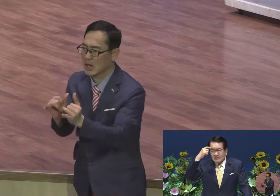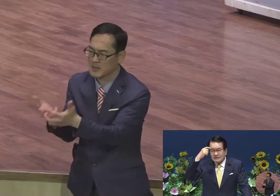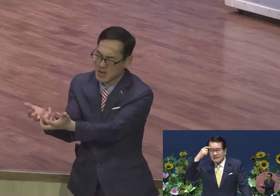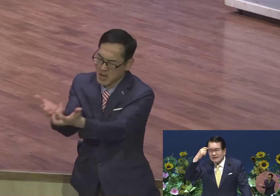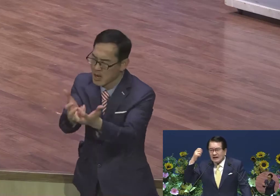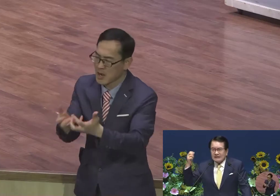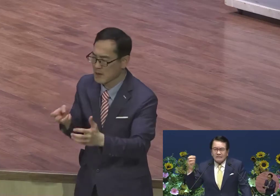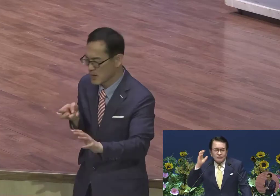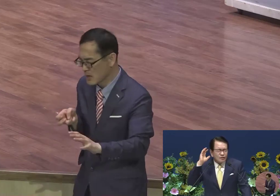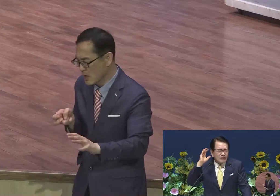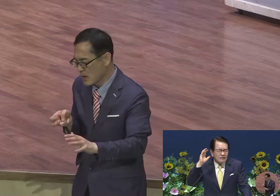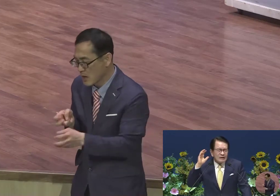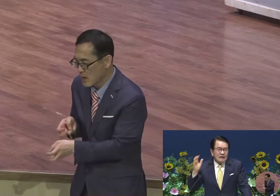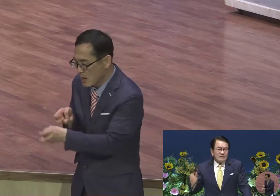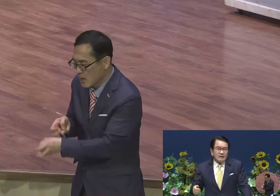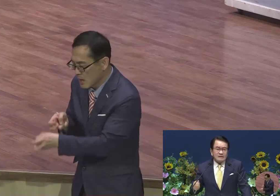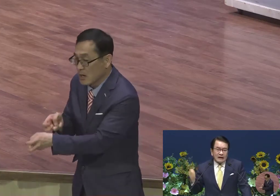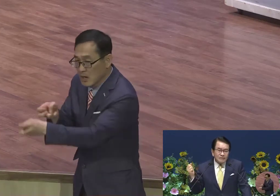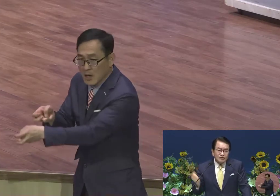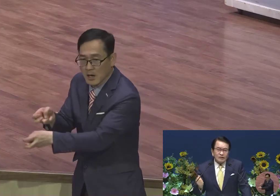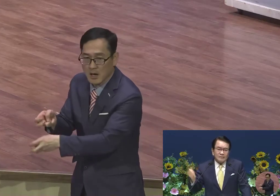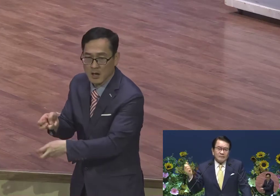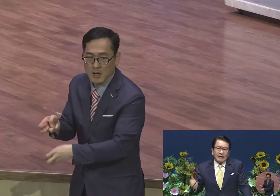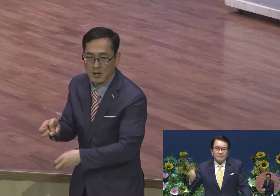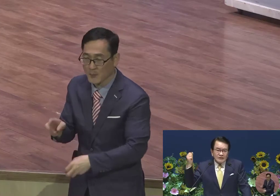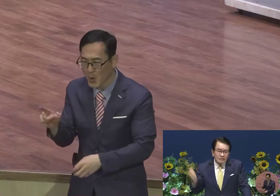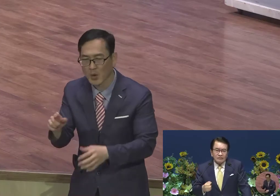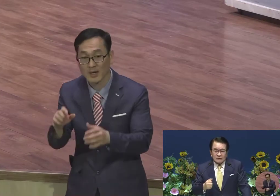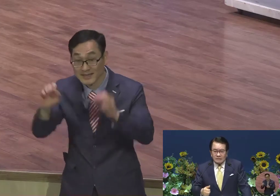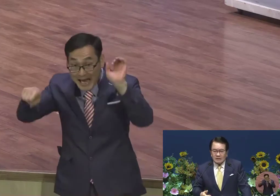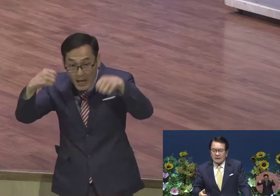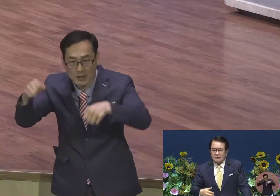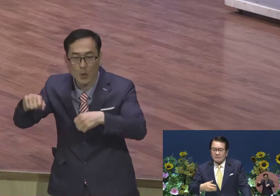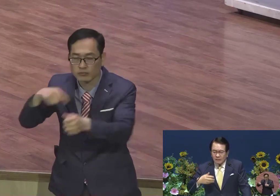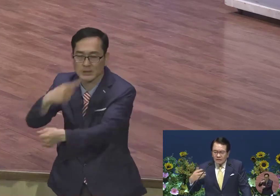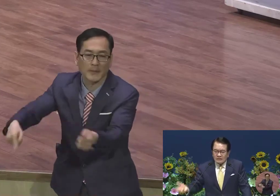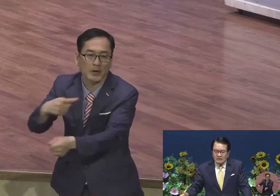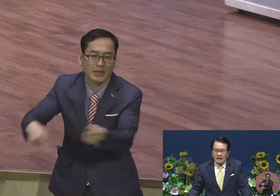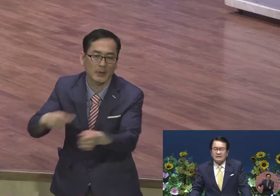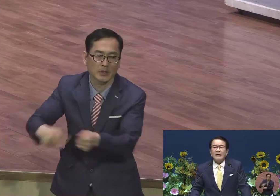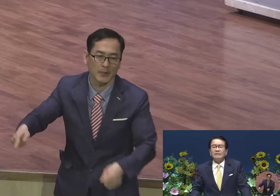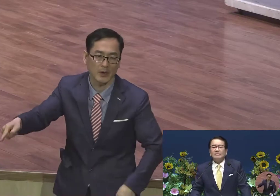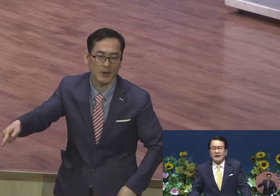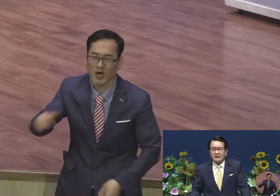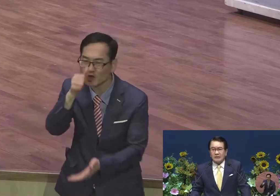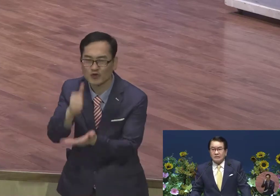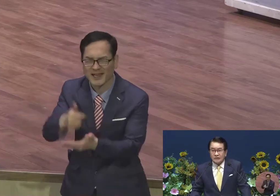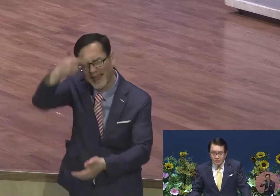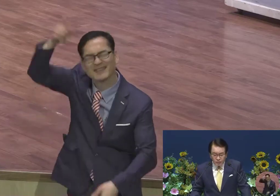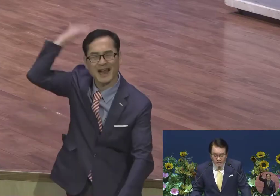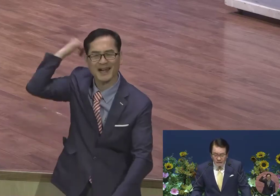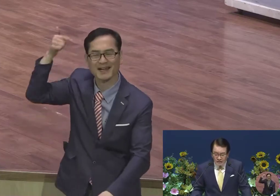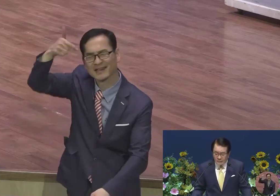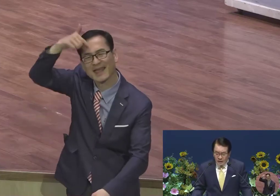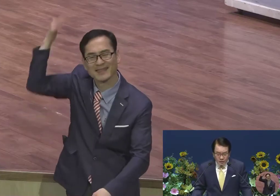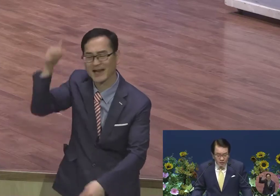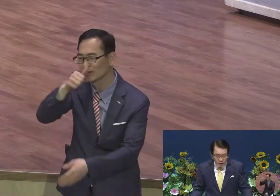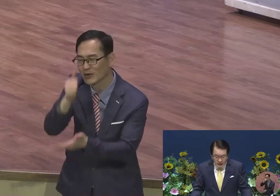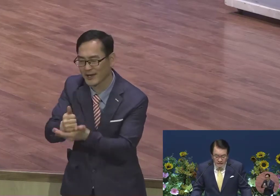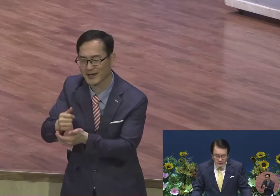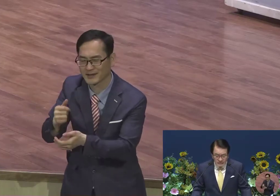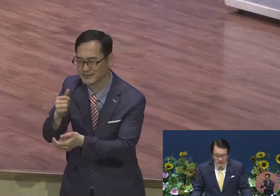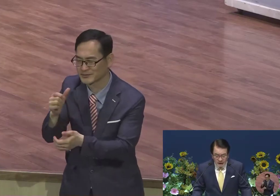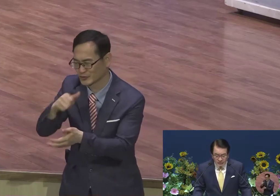하면서 양잡는 소리 막 잡는 소리 밤새도록 그래가지고 재료사원 받겠다고 지금도 구약처럼